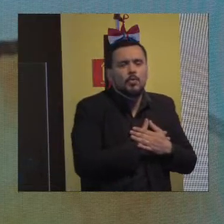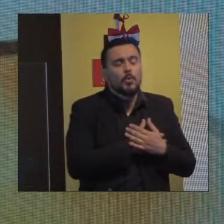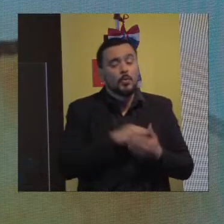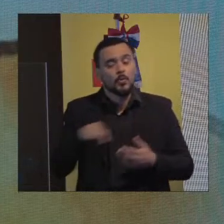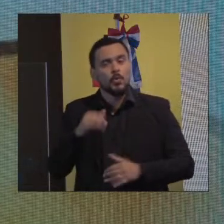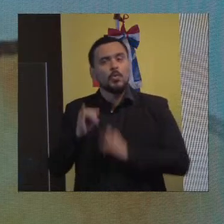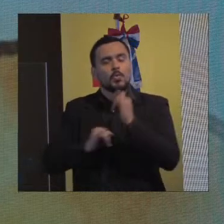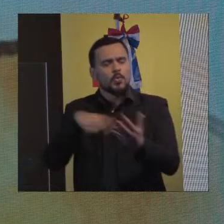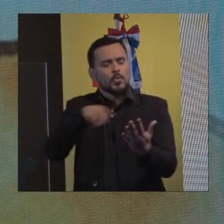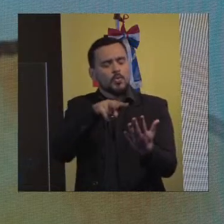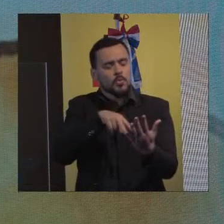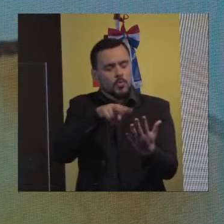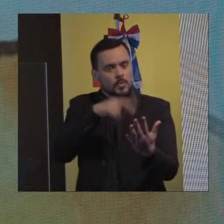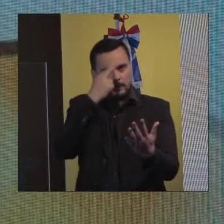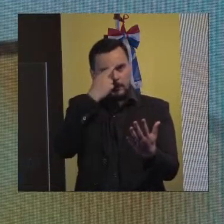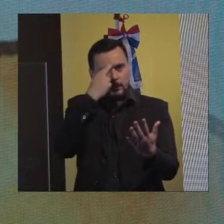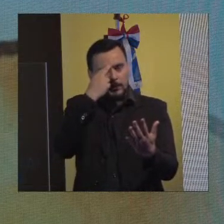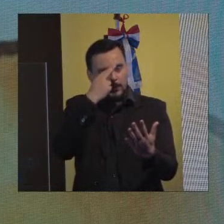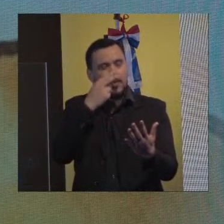de interés de todos.